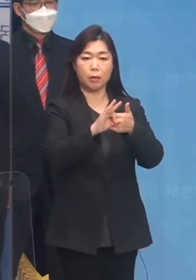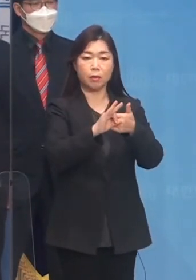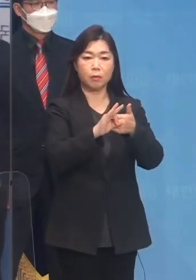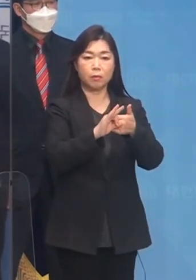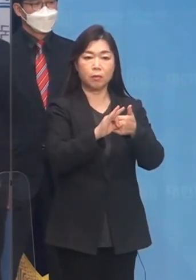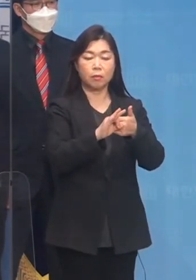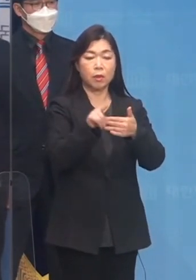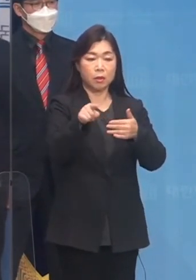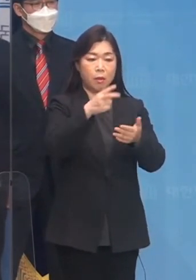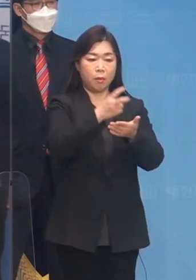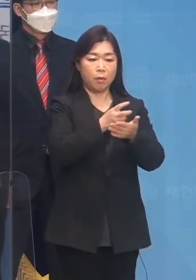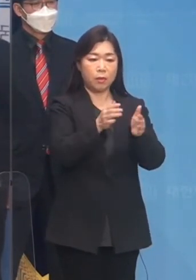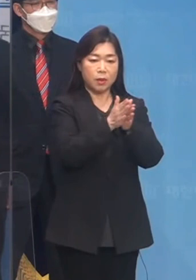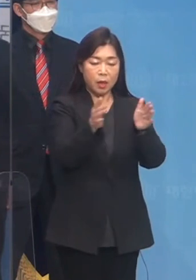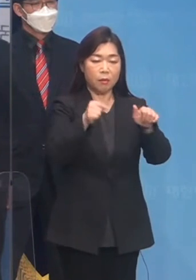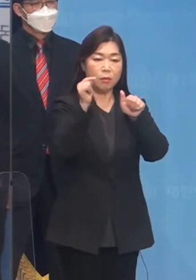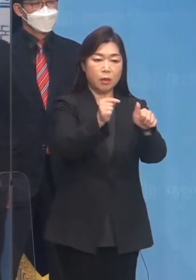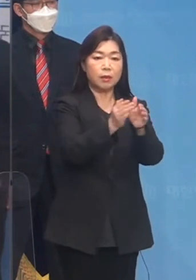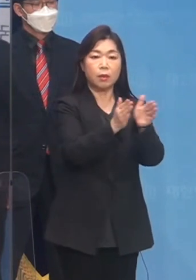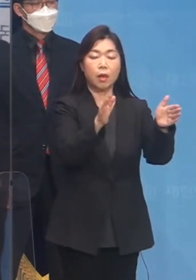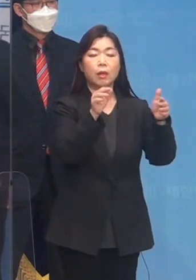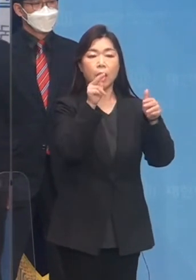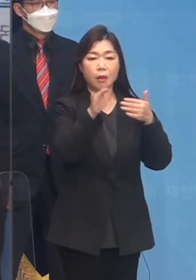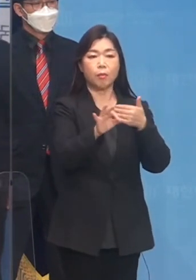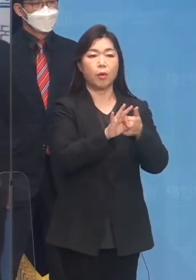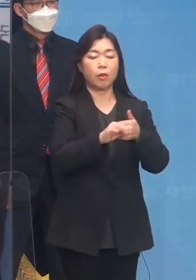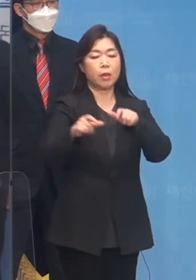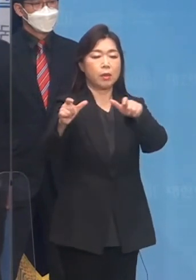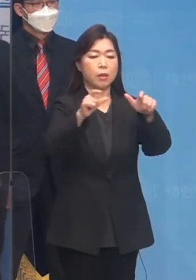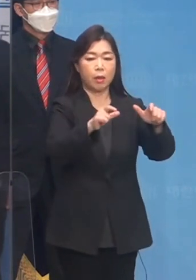만약 가덕법 시행령이 개정되면